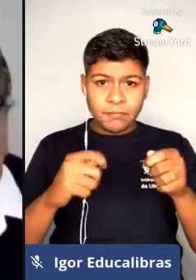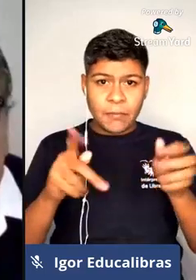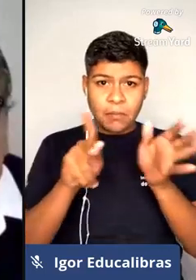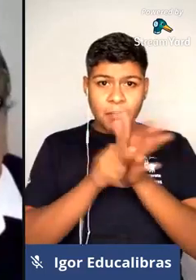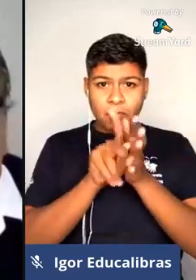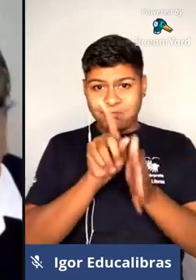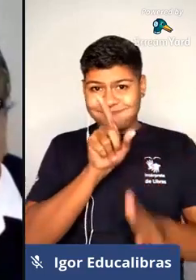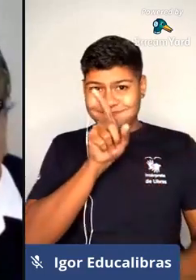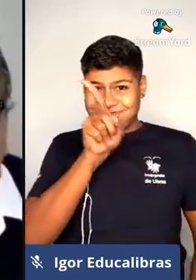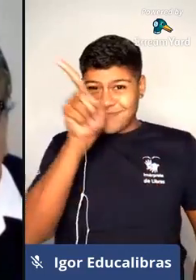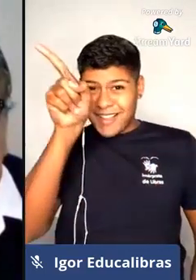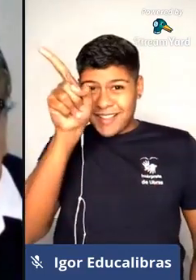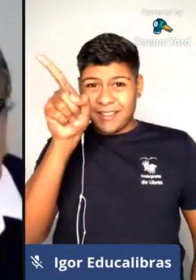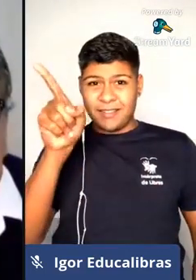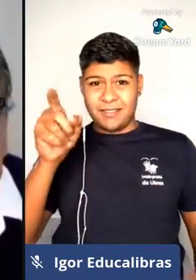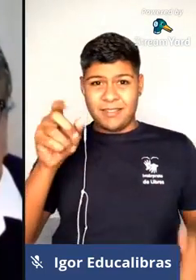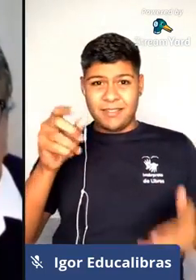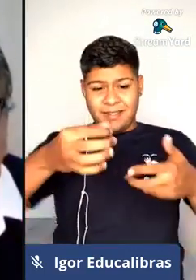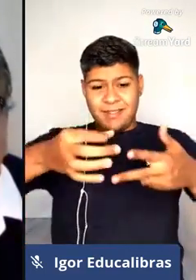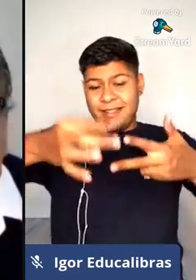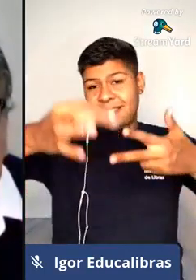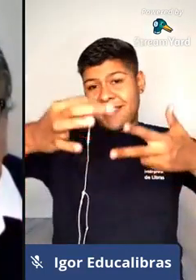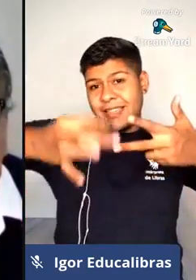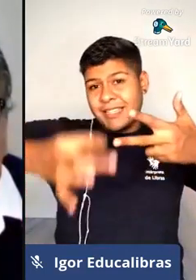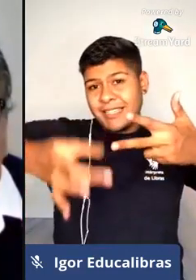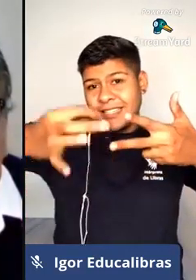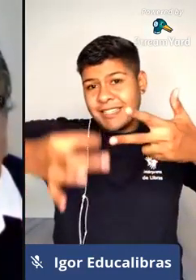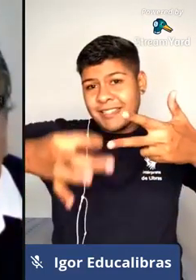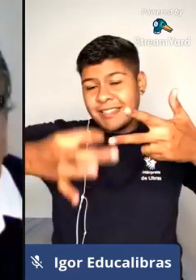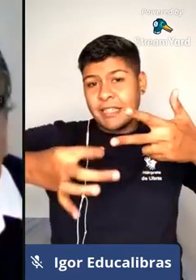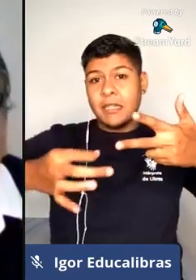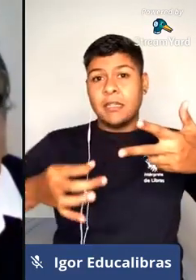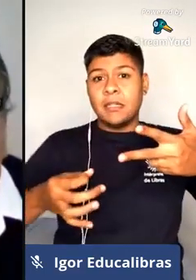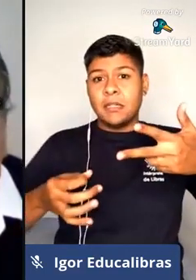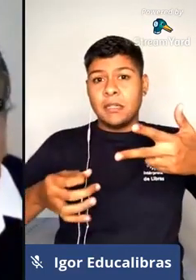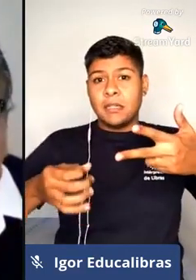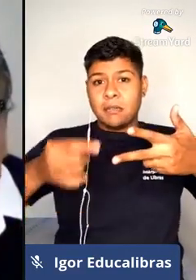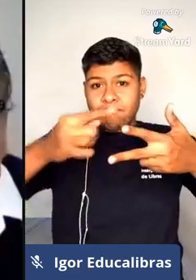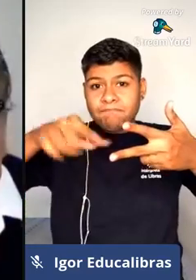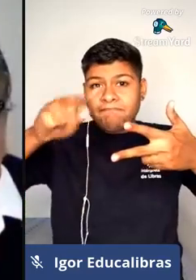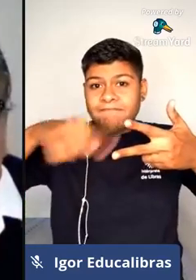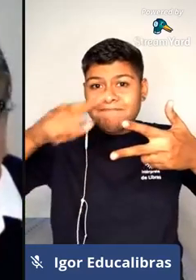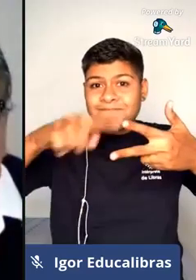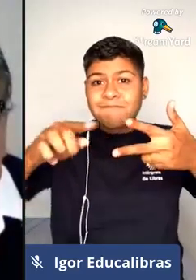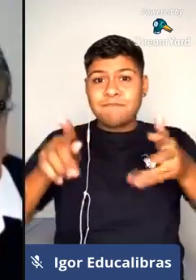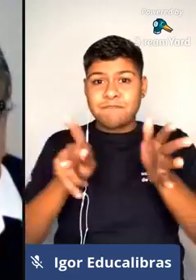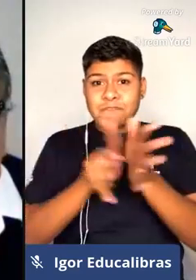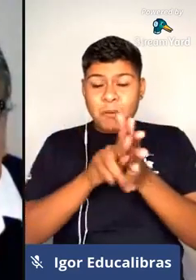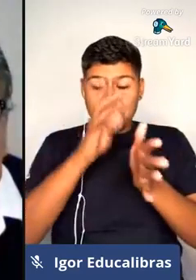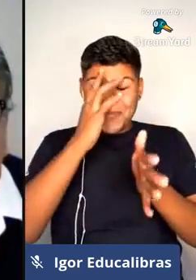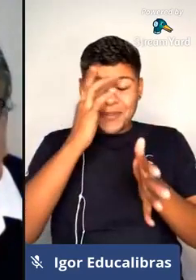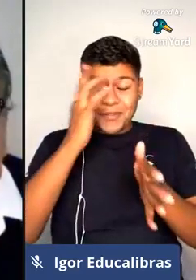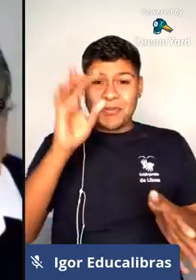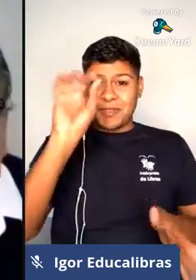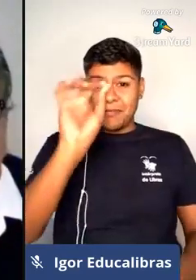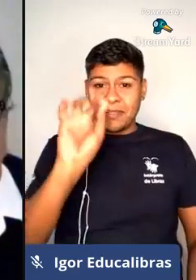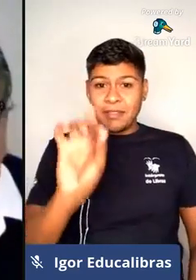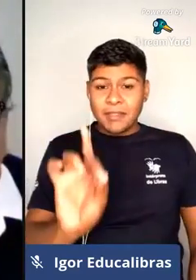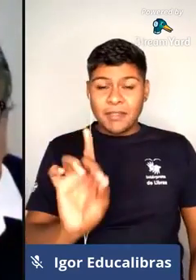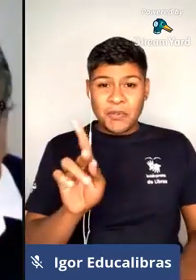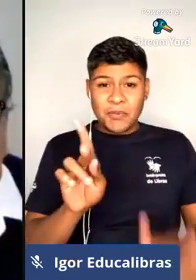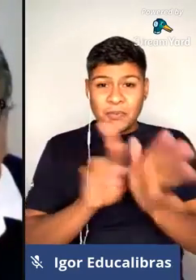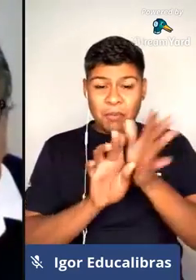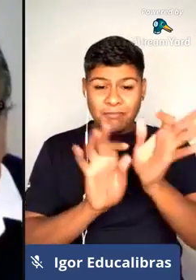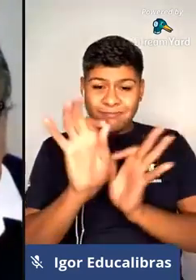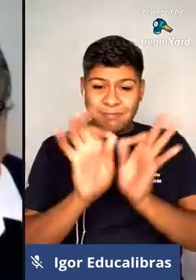executivo, necessariamente o legislativo vai ter que aprovar, e aí programas a favor de pessoas com deficiência, que não são programas